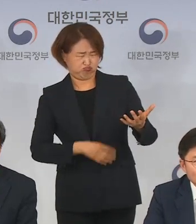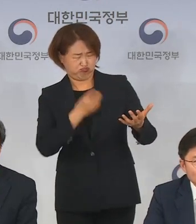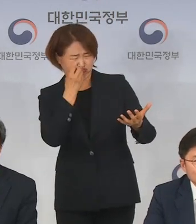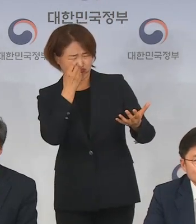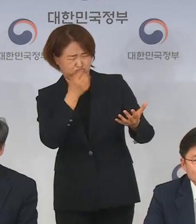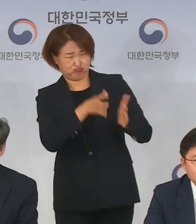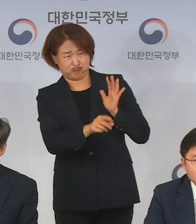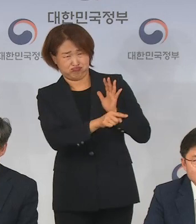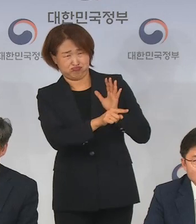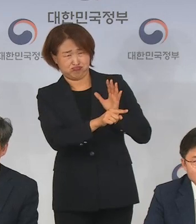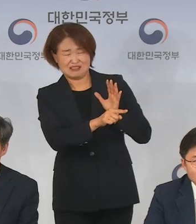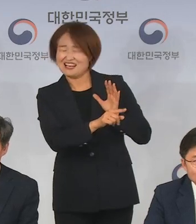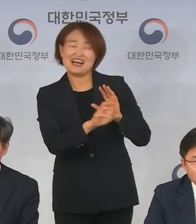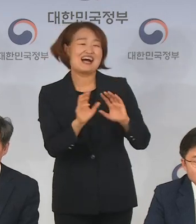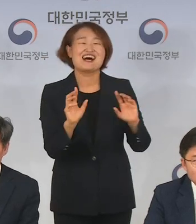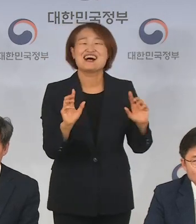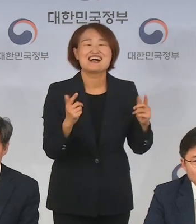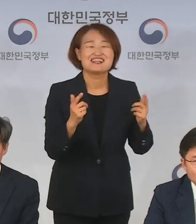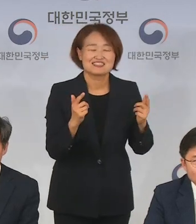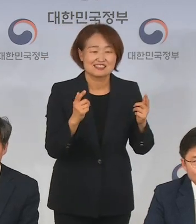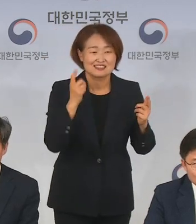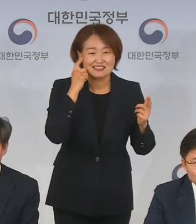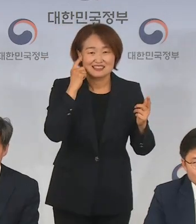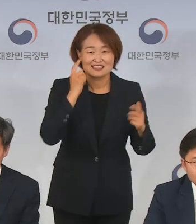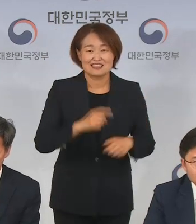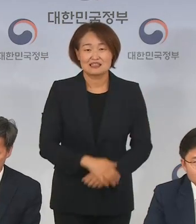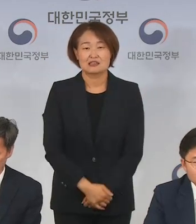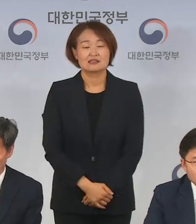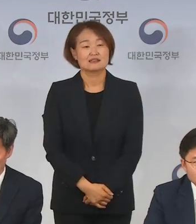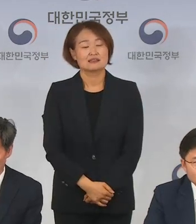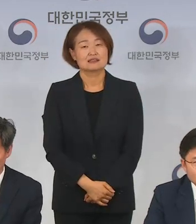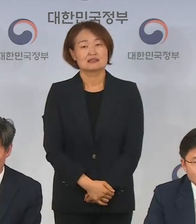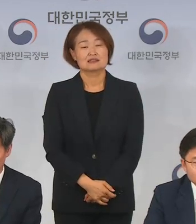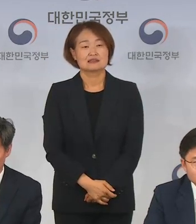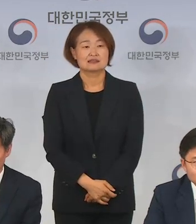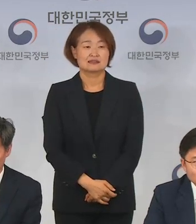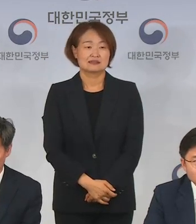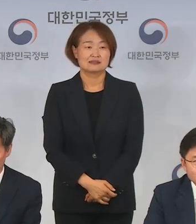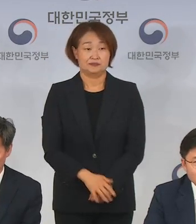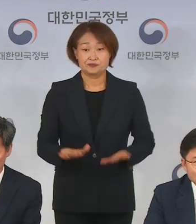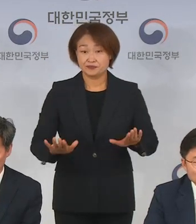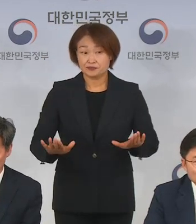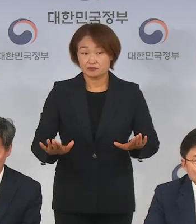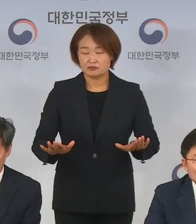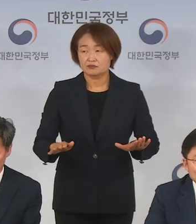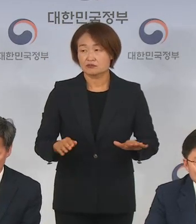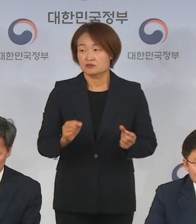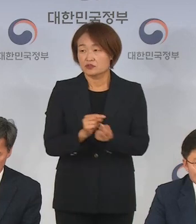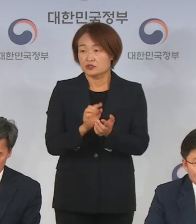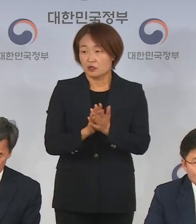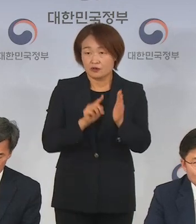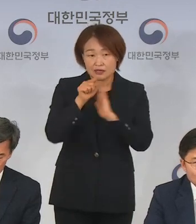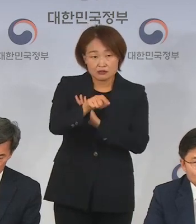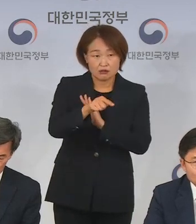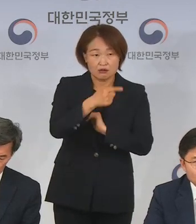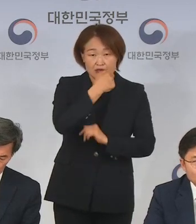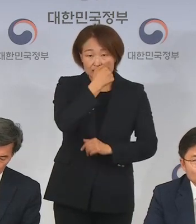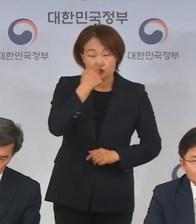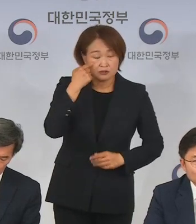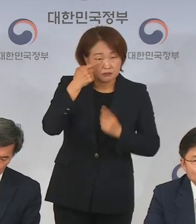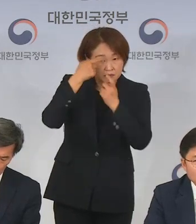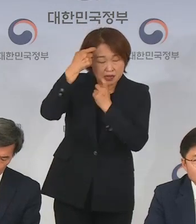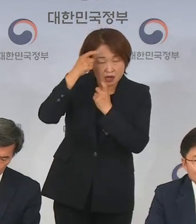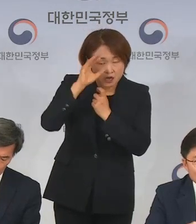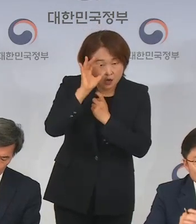터무니없다거나 뭐 이럴 수 있는 상황은 아니라고 생각을 하고요. 또 저희들이 지금 현지에 가서 눈으로 보는 것도